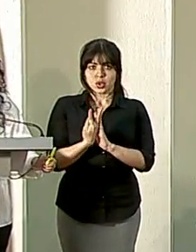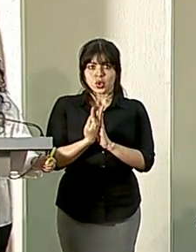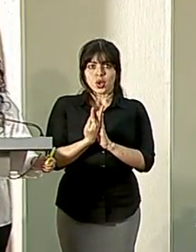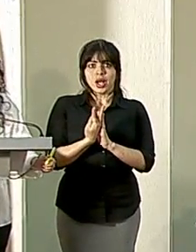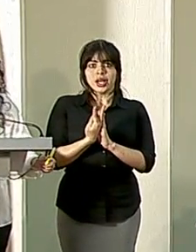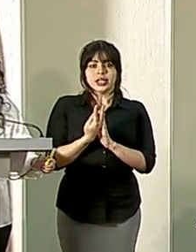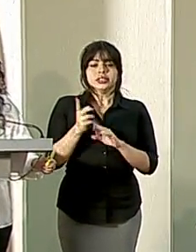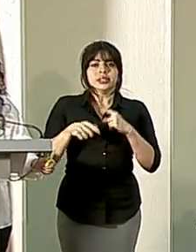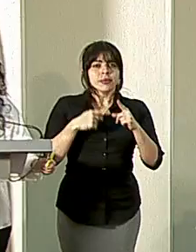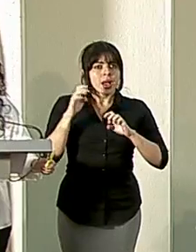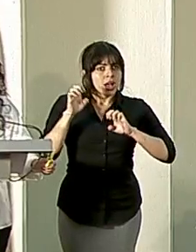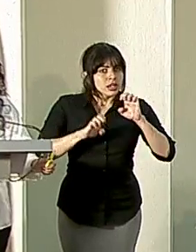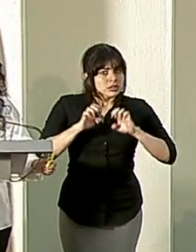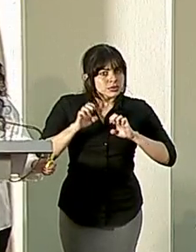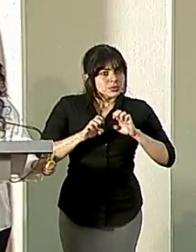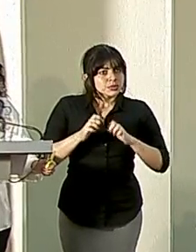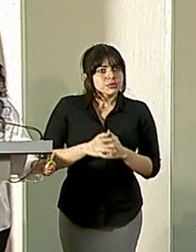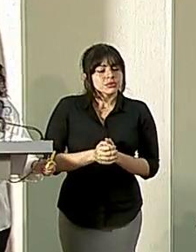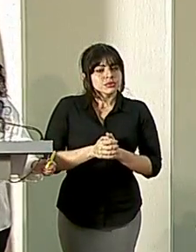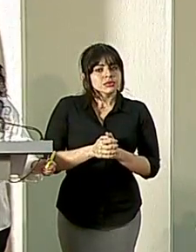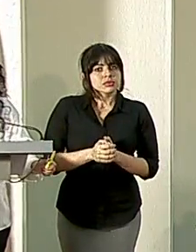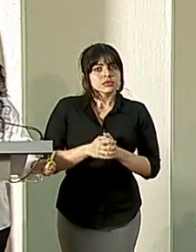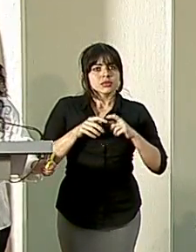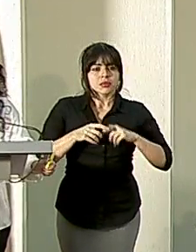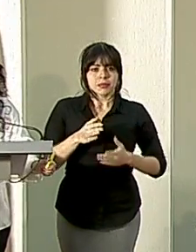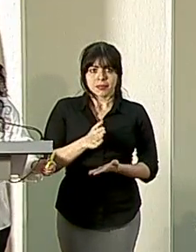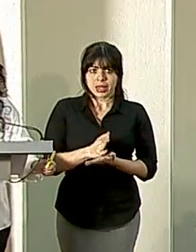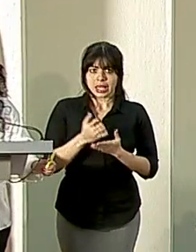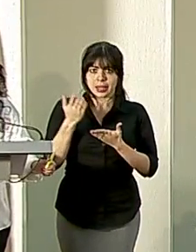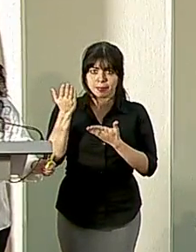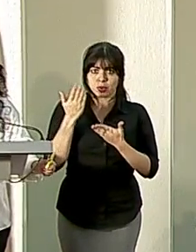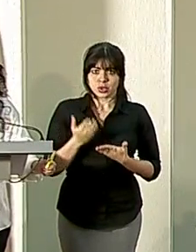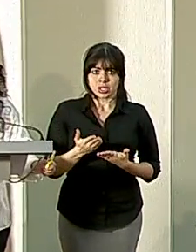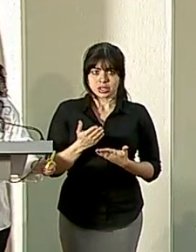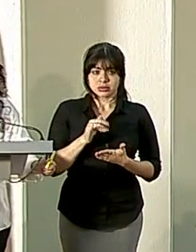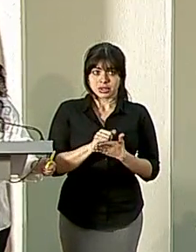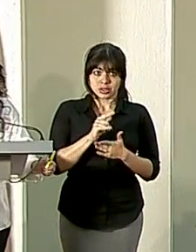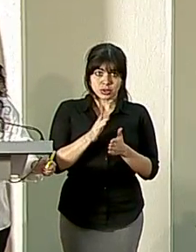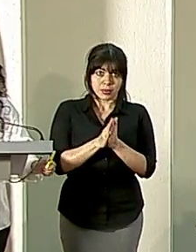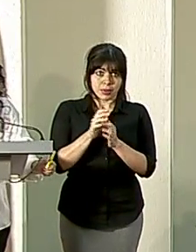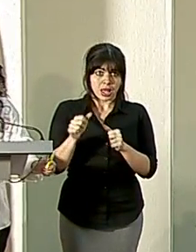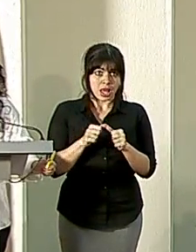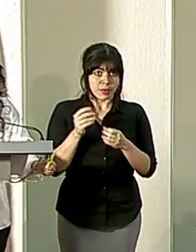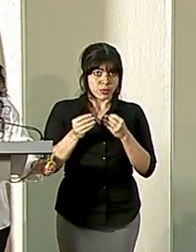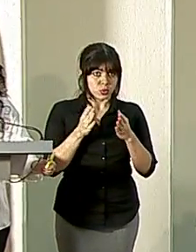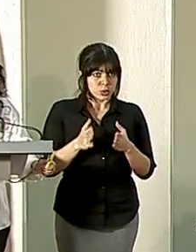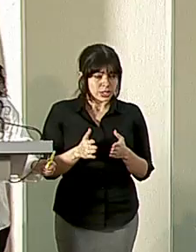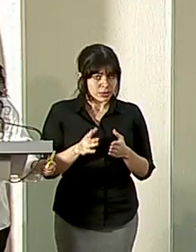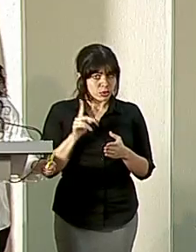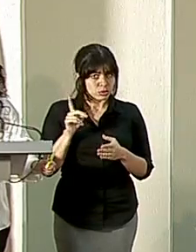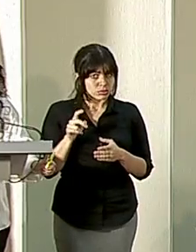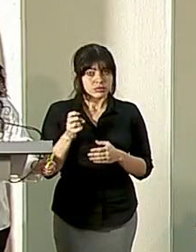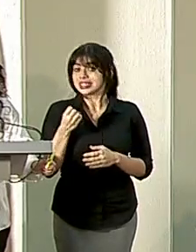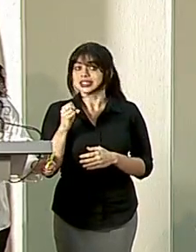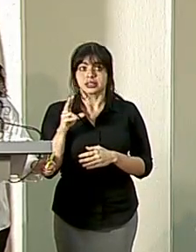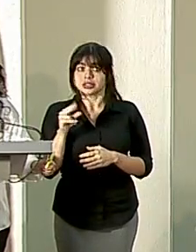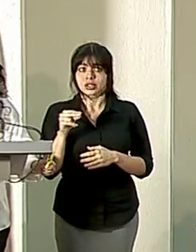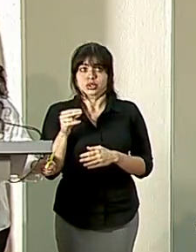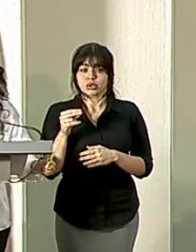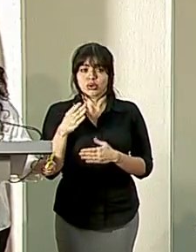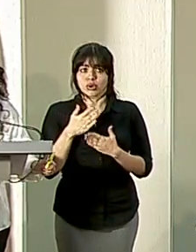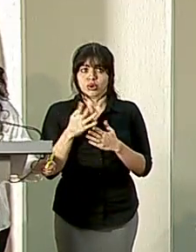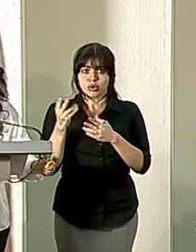¿se estaría valorando frenar las importaciones, que al final de cuentas era lo que pedía el sector productivo? Y si no es así,